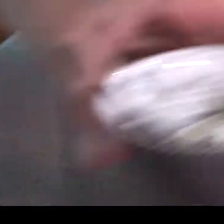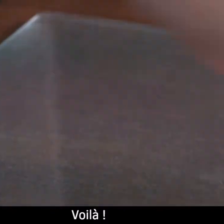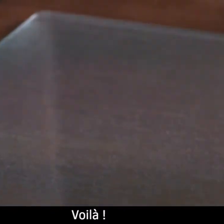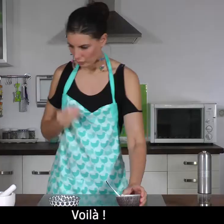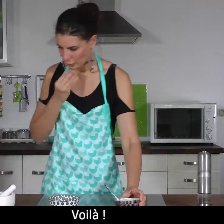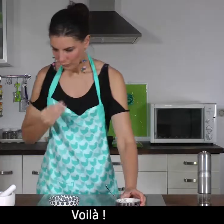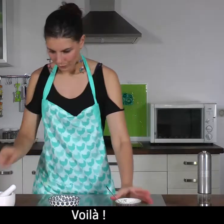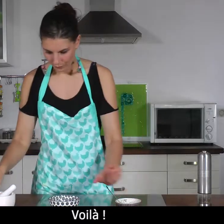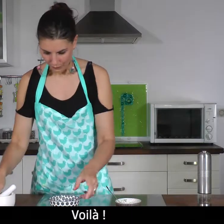voilà